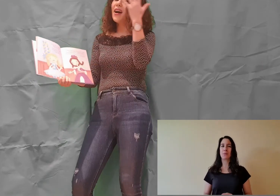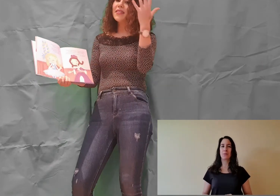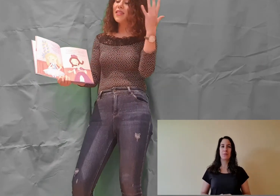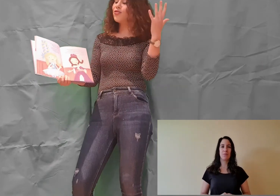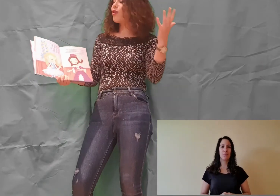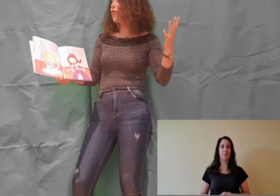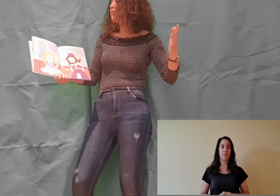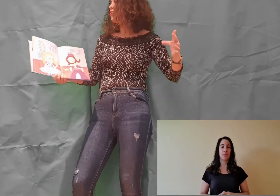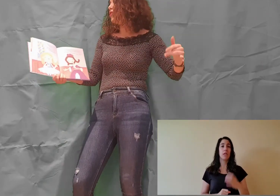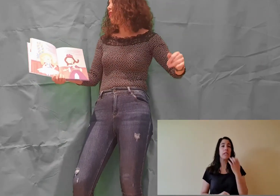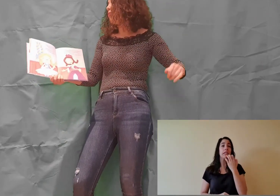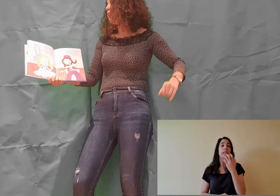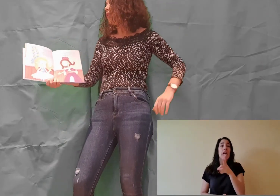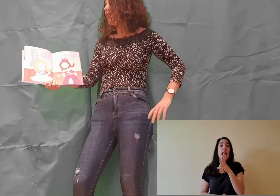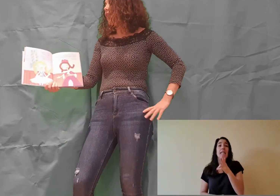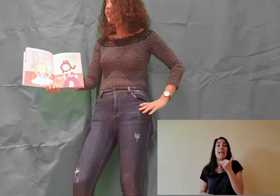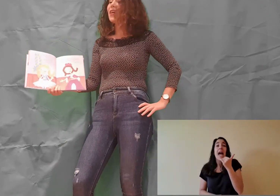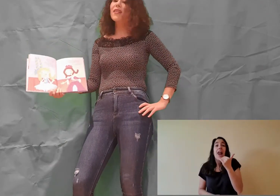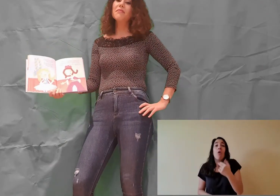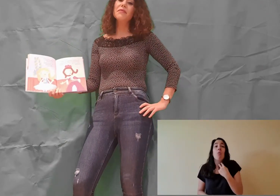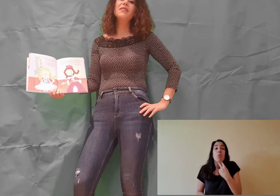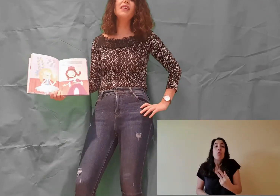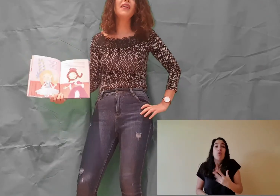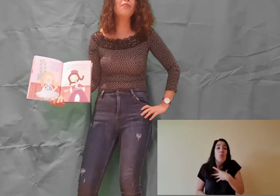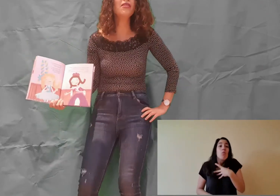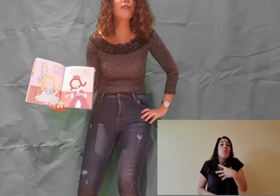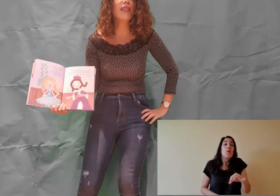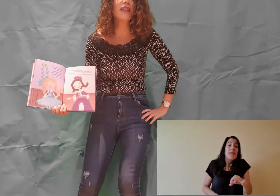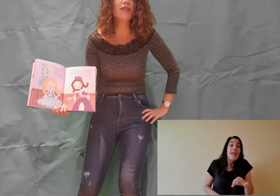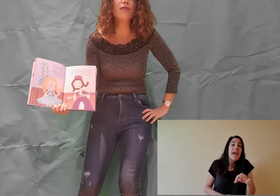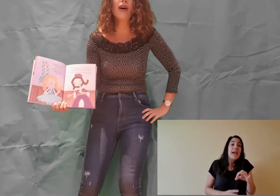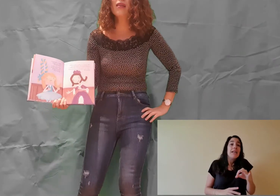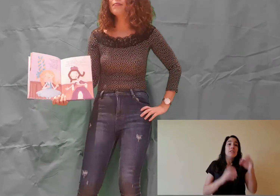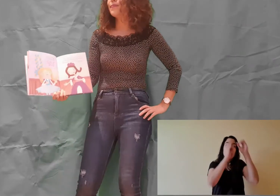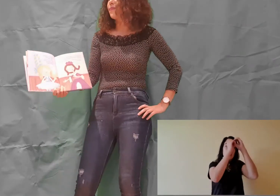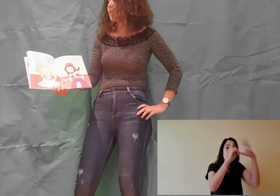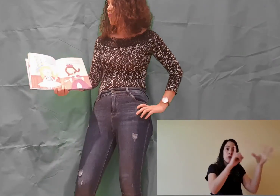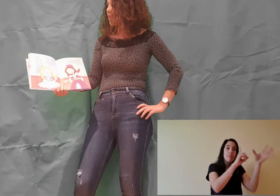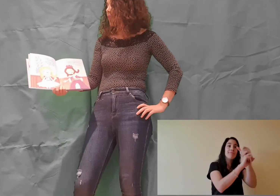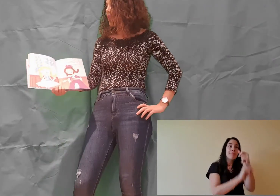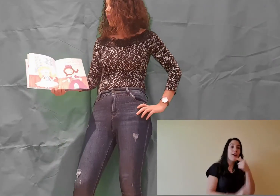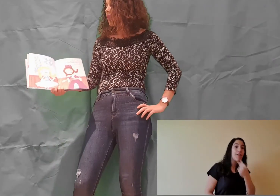Si H solo un sonido pudiera cantar, sería más fácil triunfar.